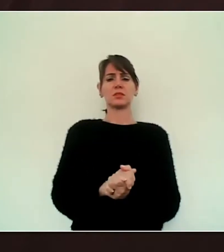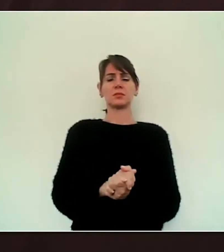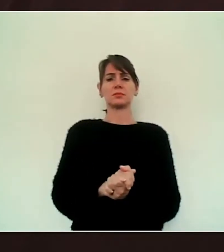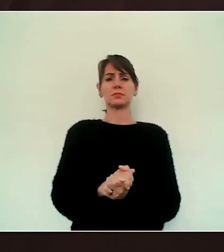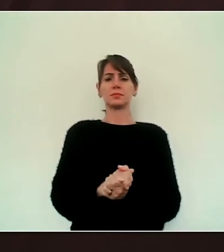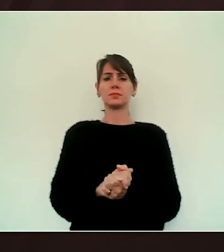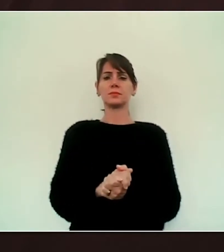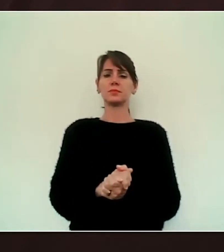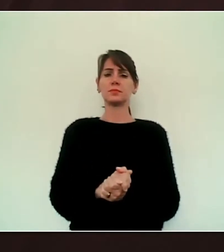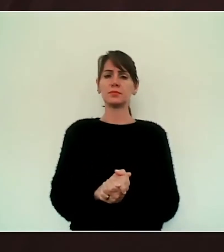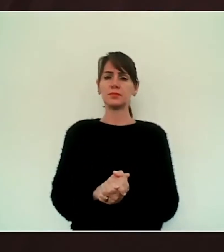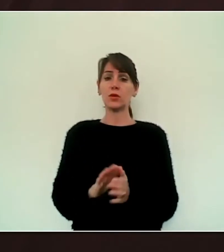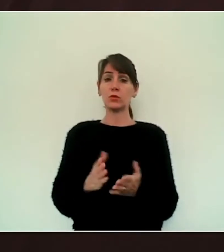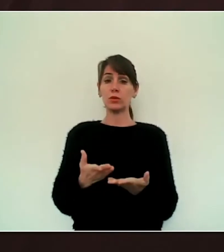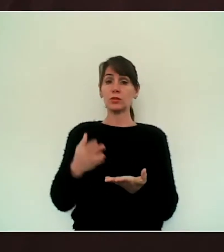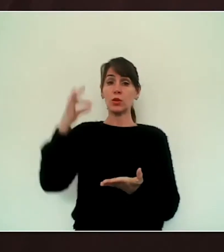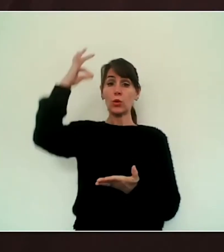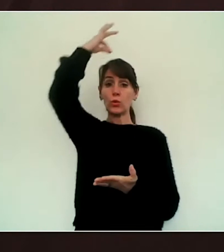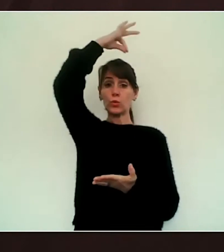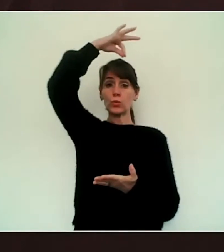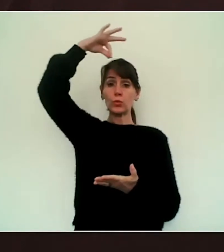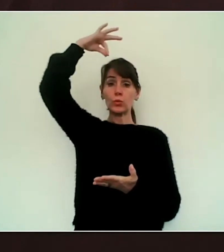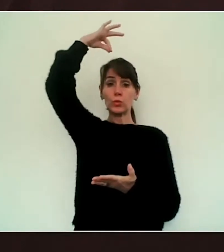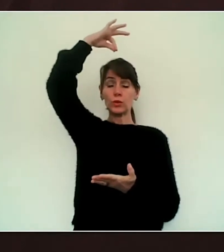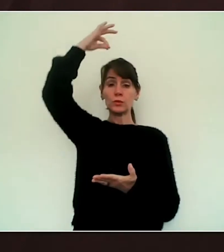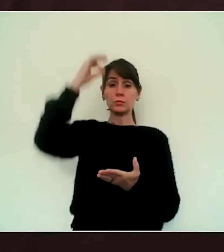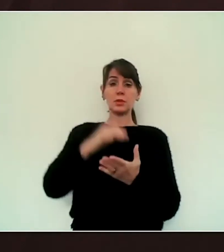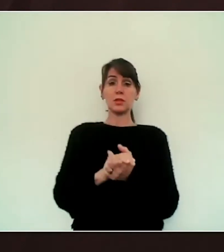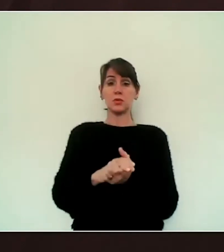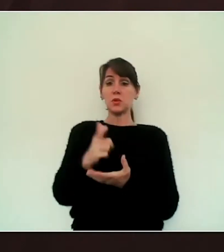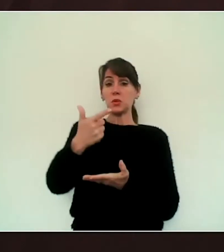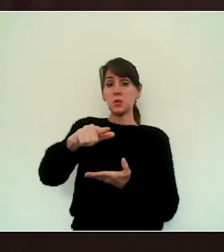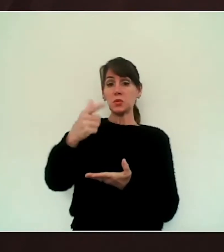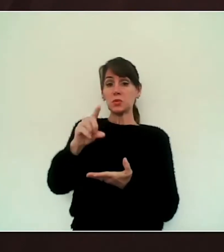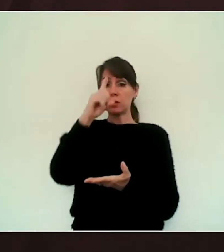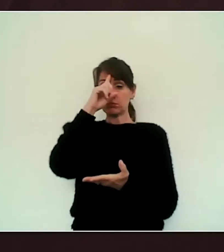Quando o Espírito Santo não tem mais autoridade na igreja,